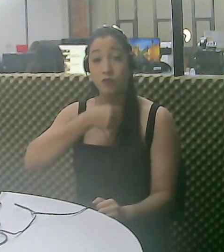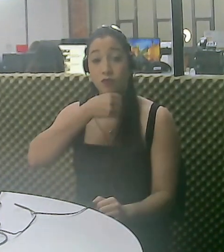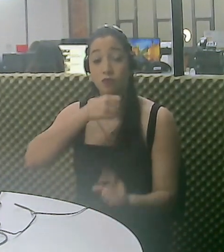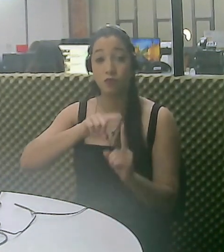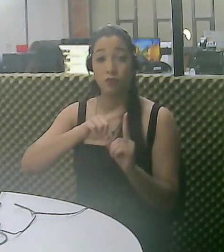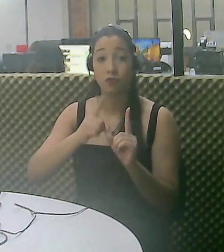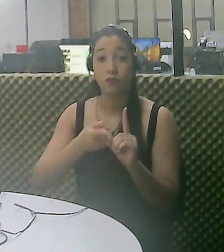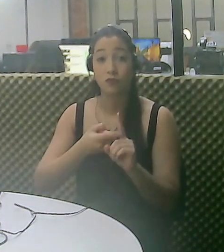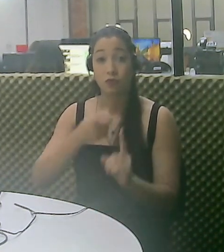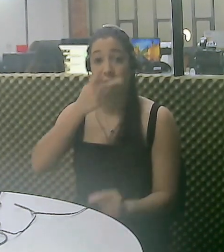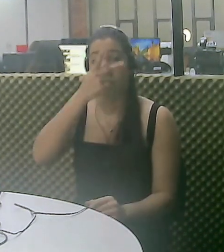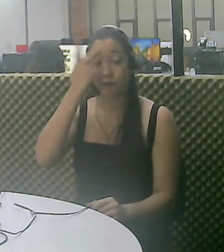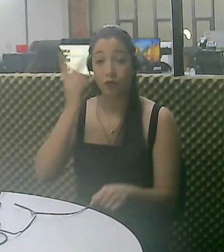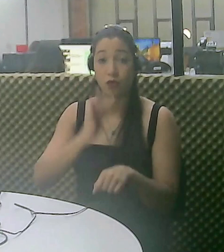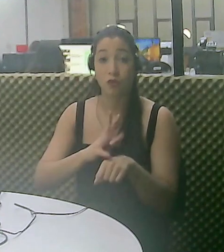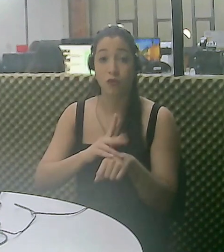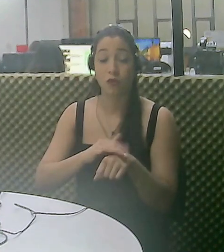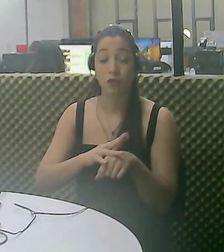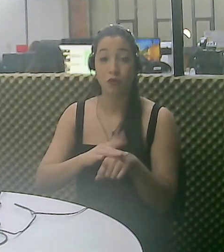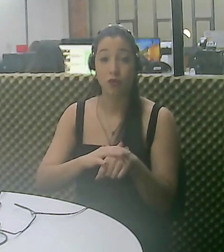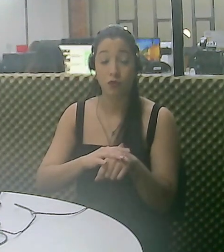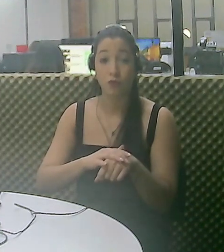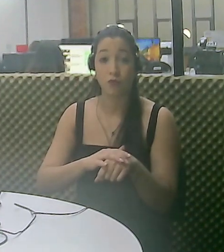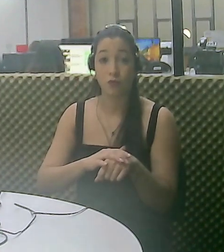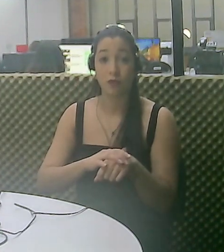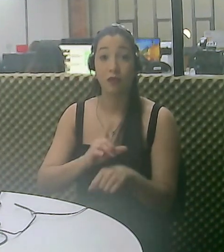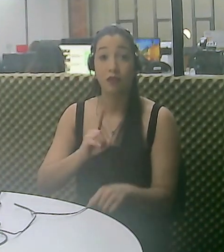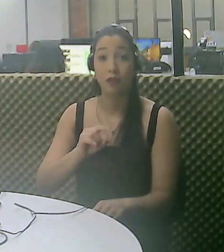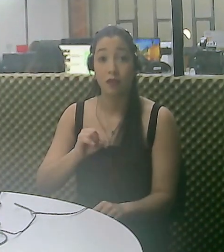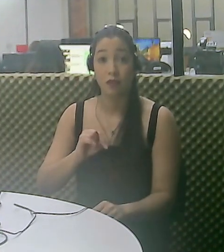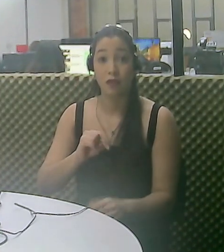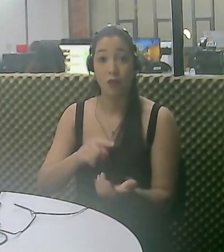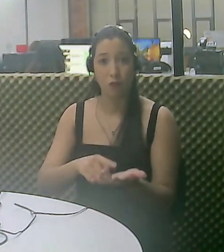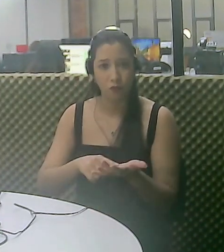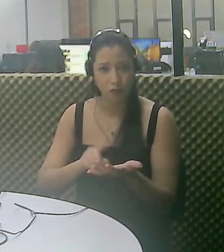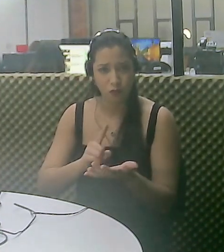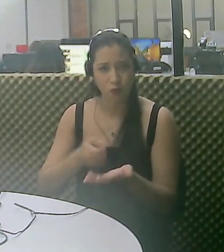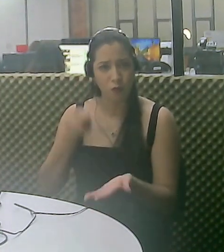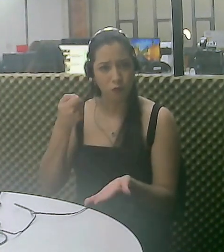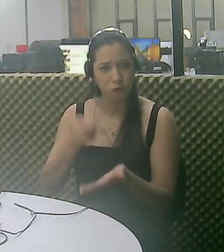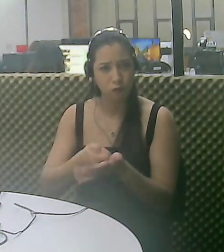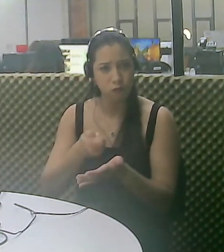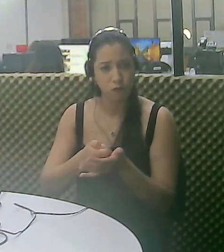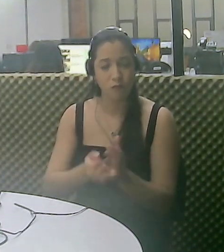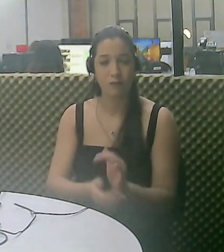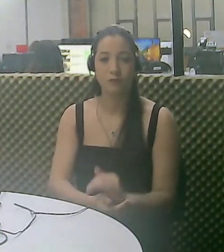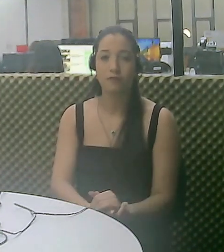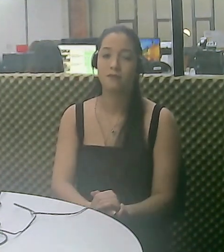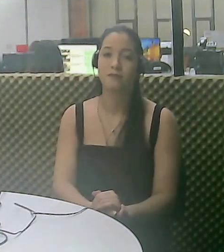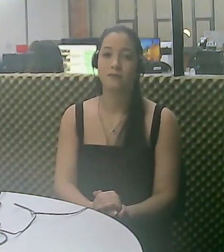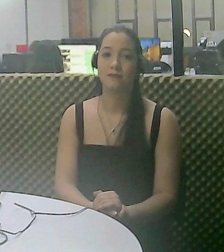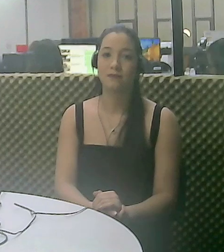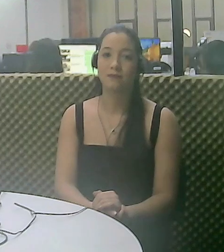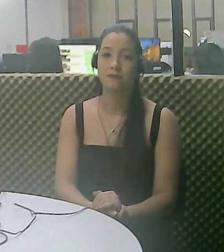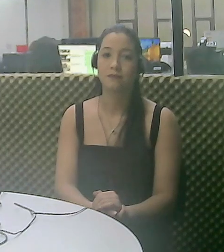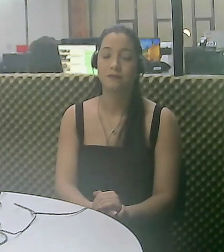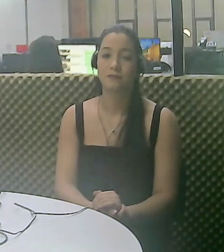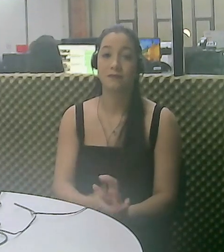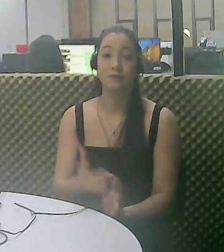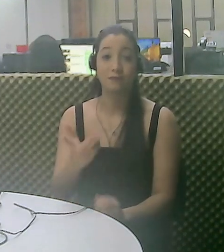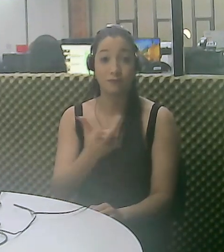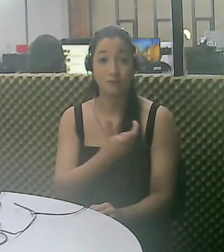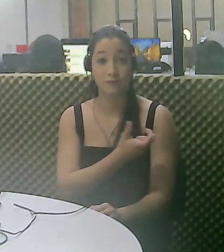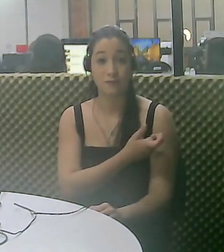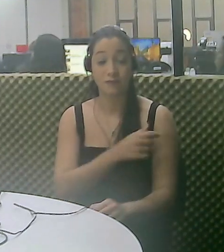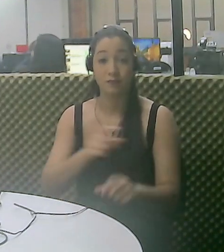gestantes, pessoas com doenças crônicas. Essas não é um convite, é uma convocação. A vacinação ocorre